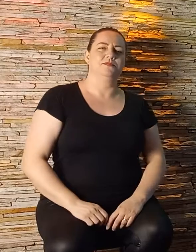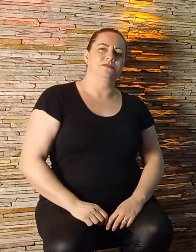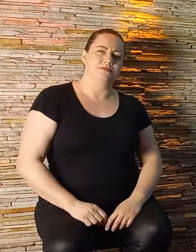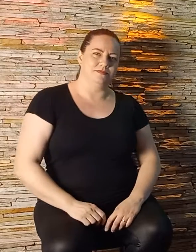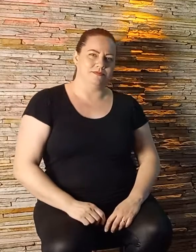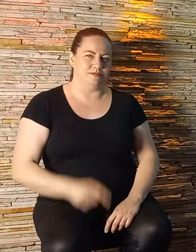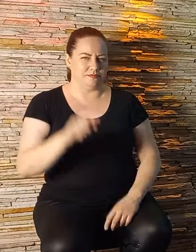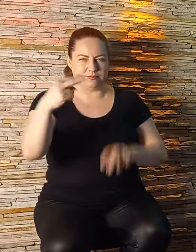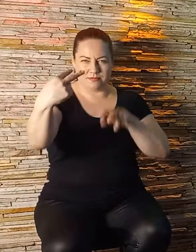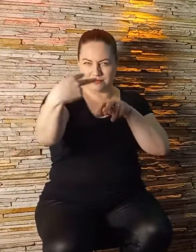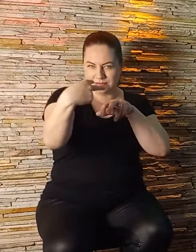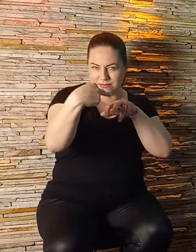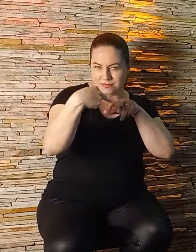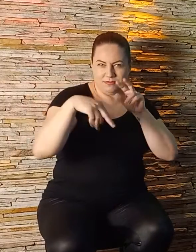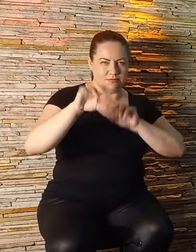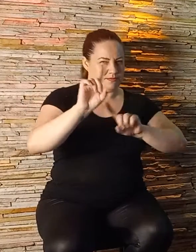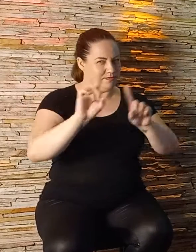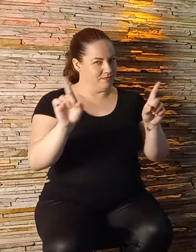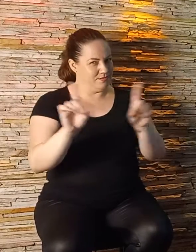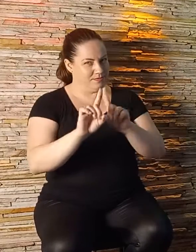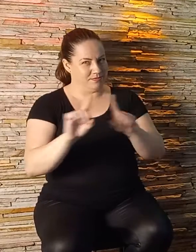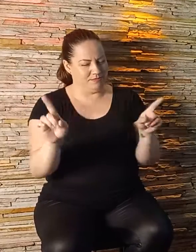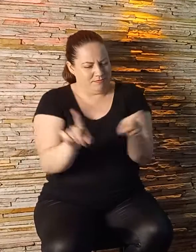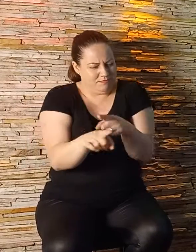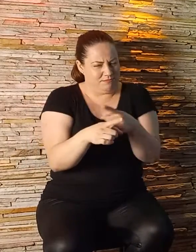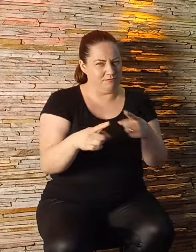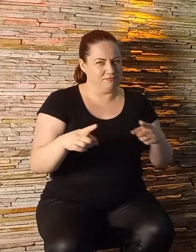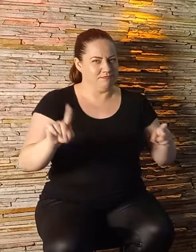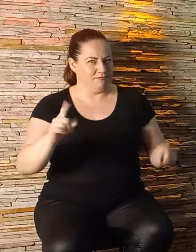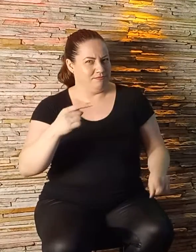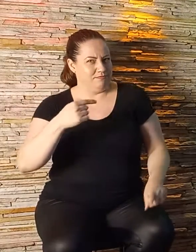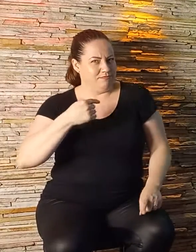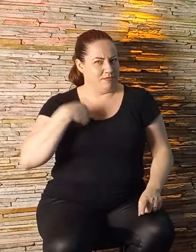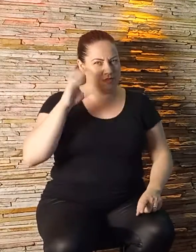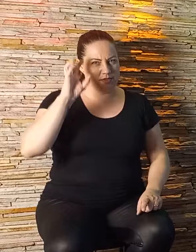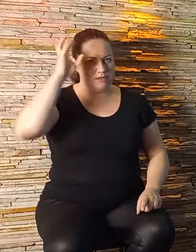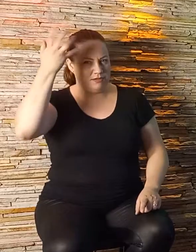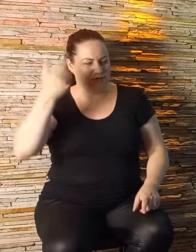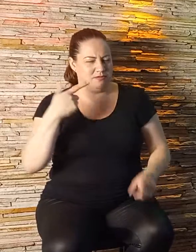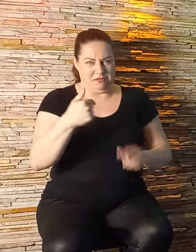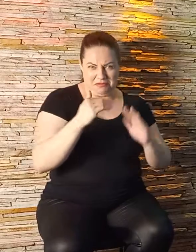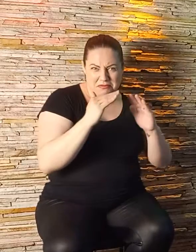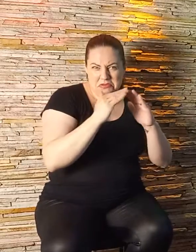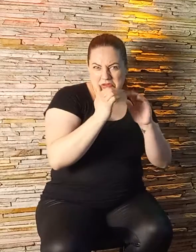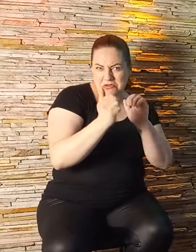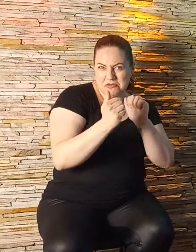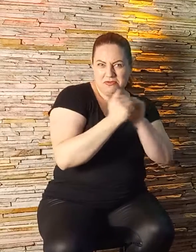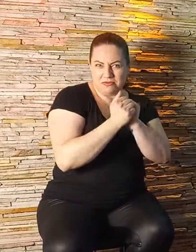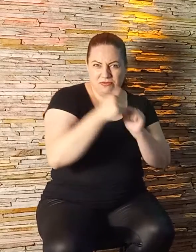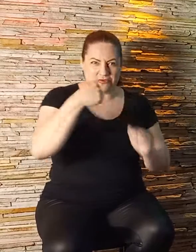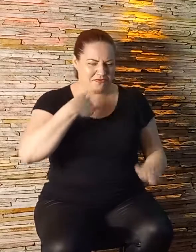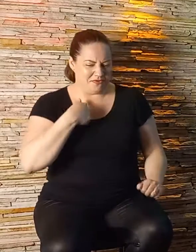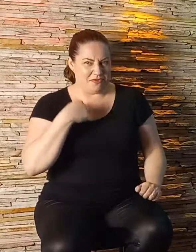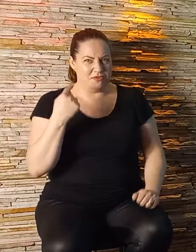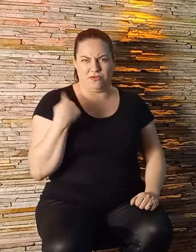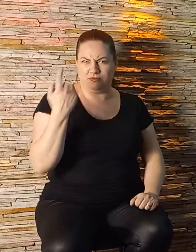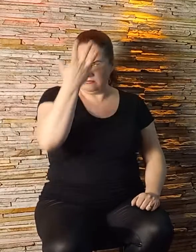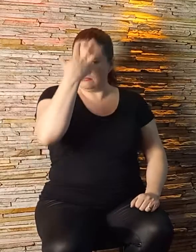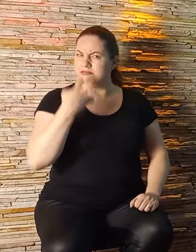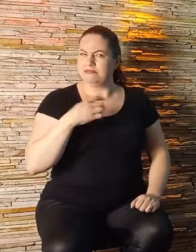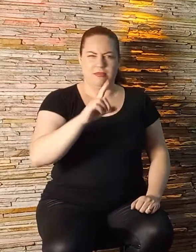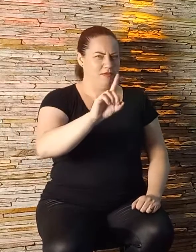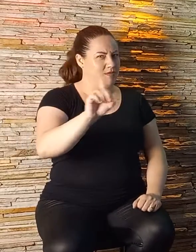tirar esse olho gota do meu som ela disse que colocar mais notícias Paraná residente acamparam logo eu que leva